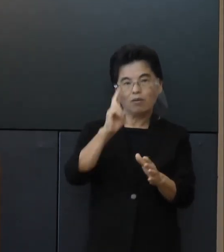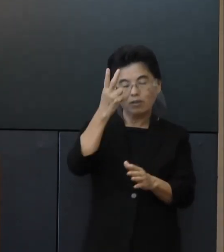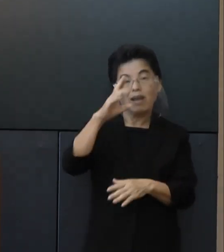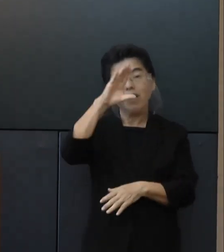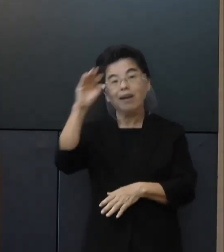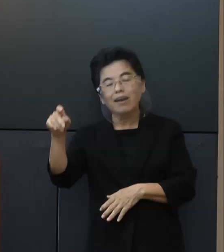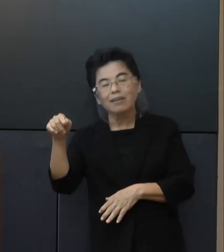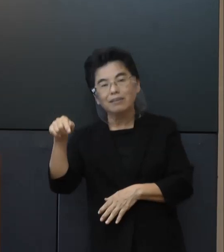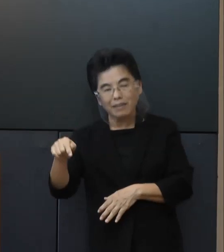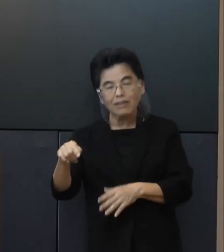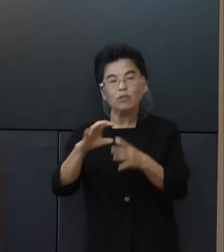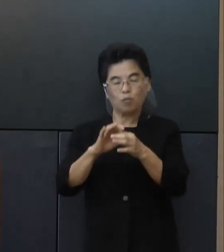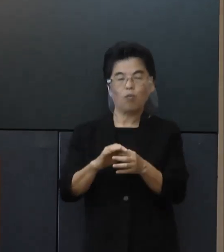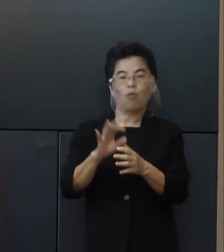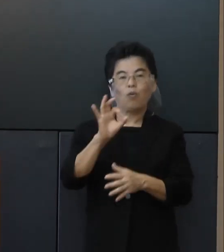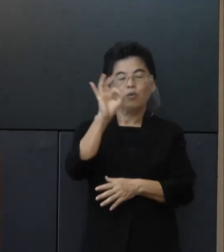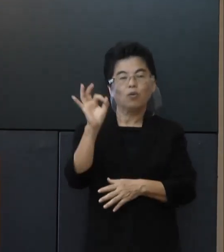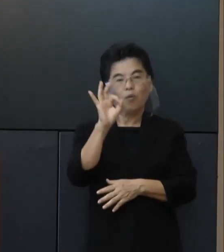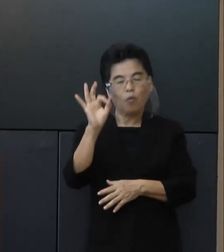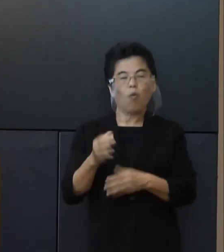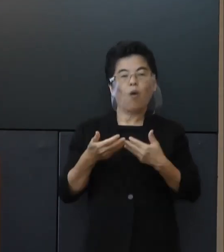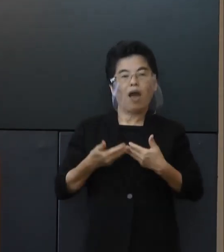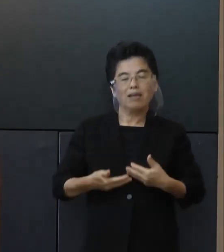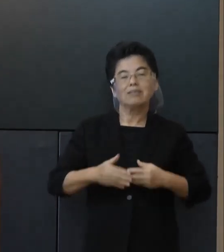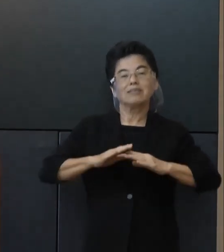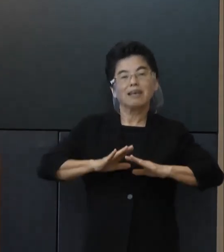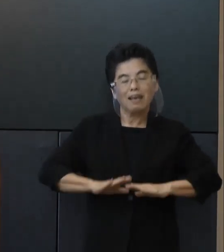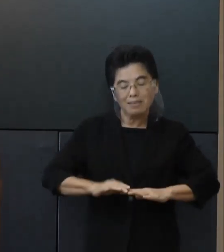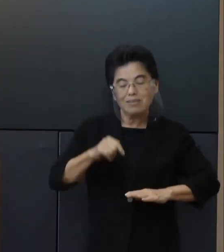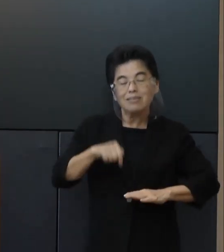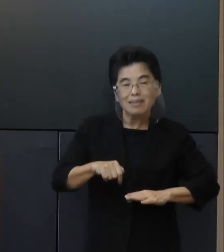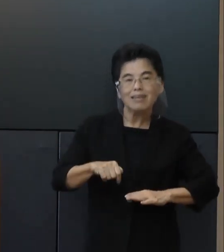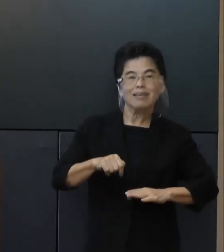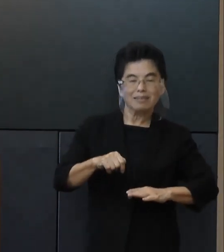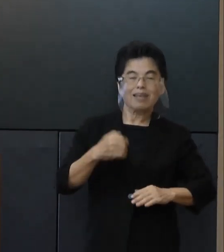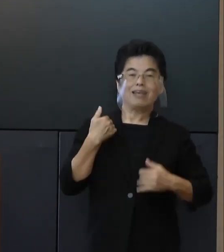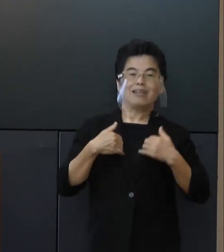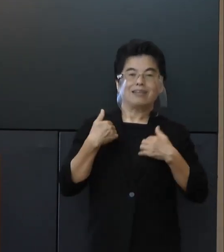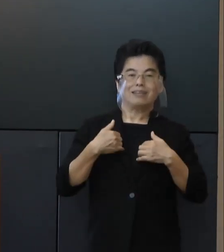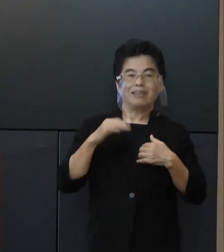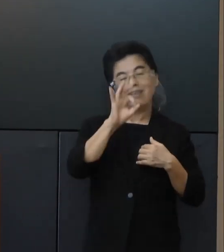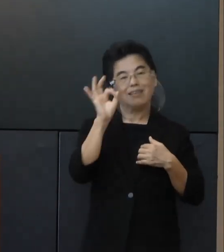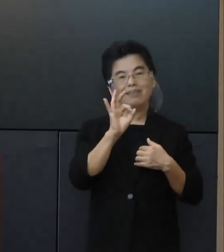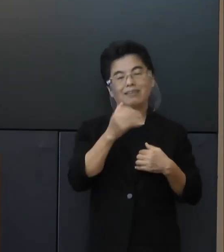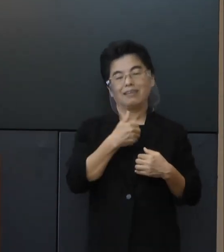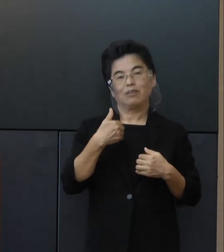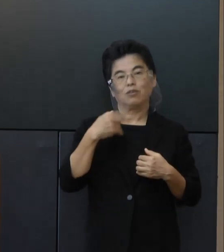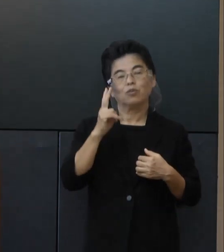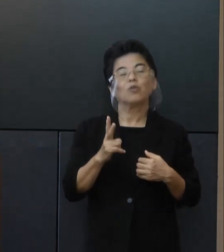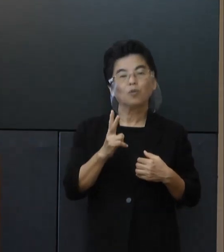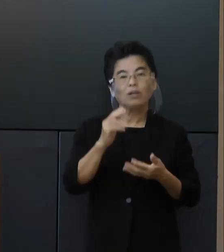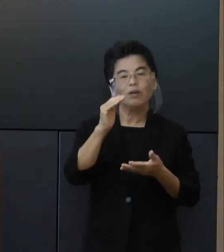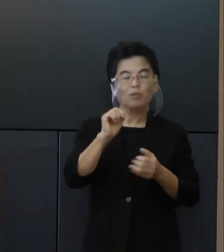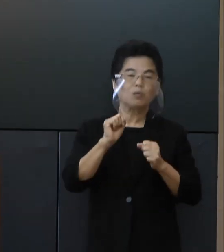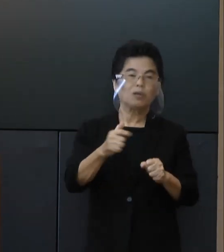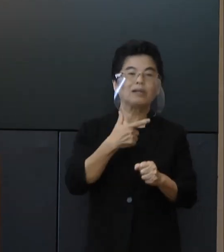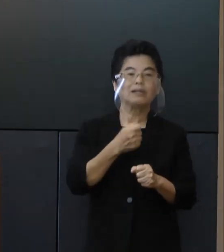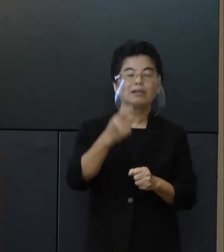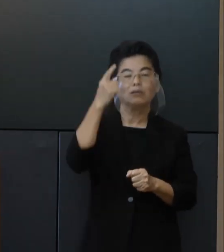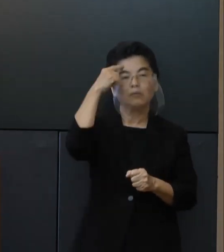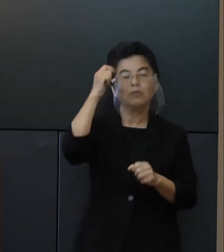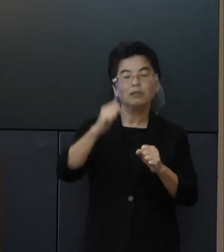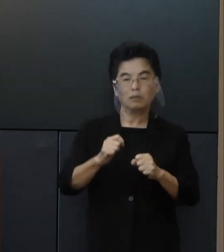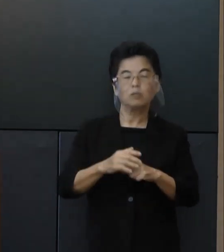全安心な本当に旅を楽しんでいただくための旅行スタイルを確立していきたいと思いますので、